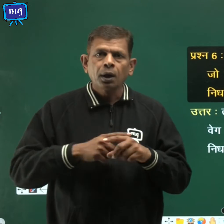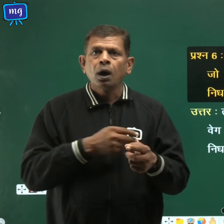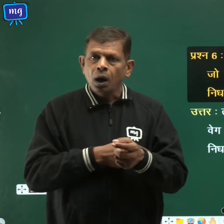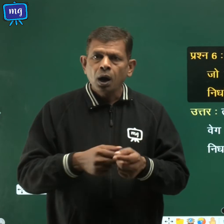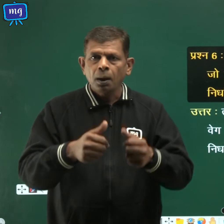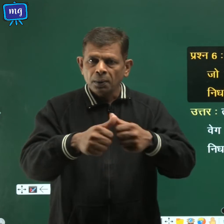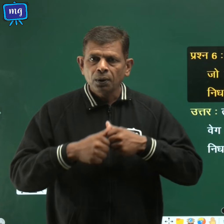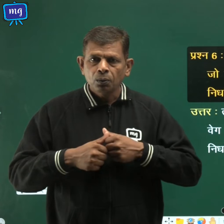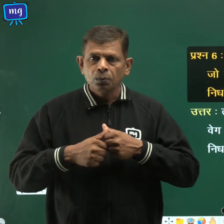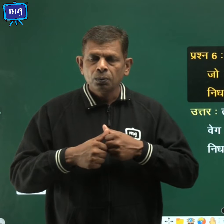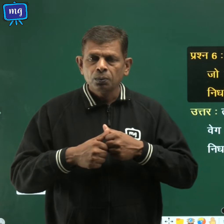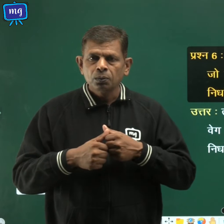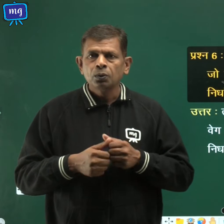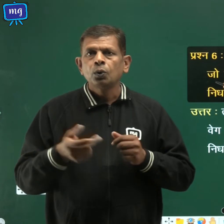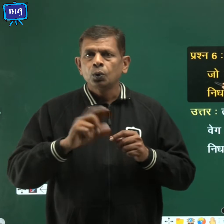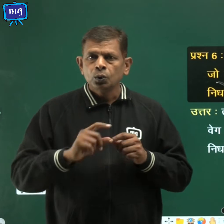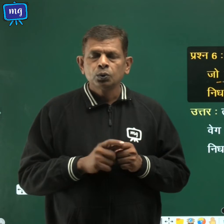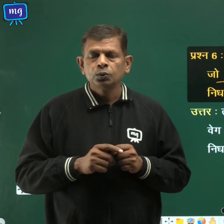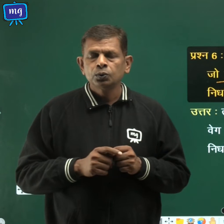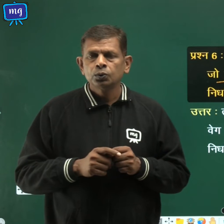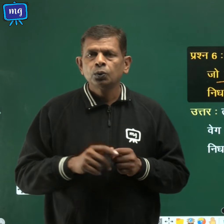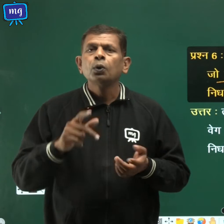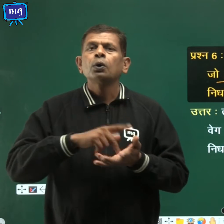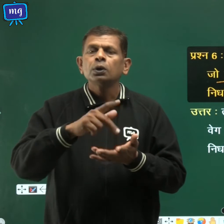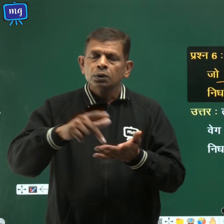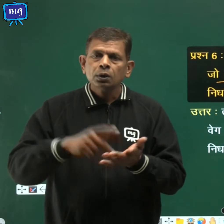बताइए जो किसी स्थान के